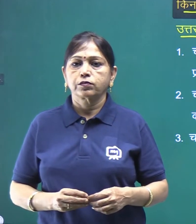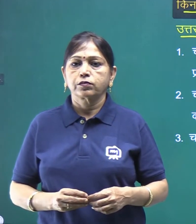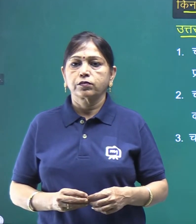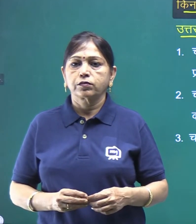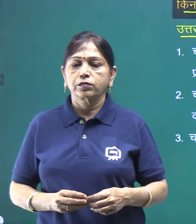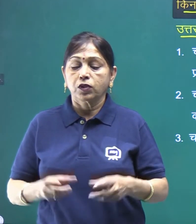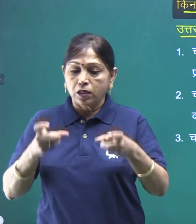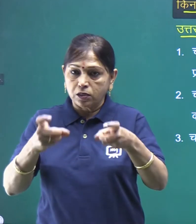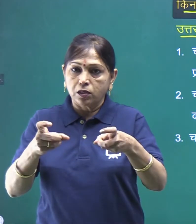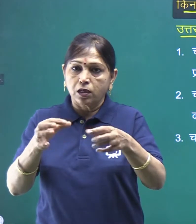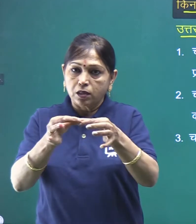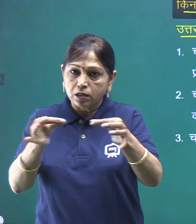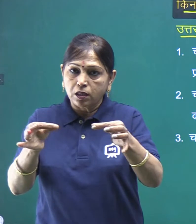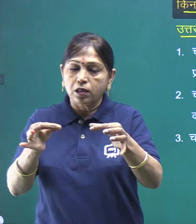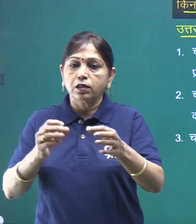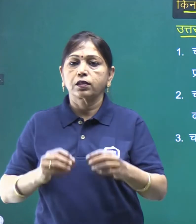चालक तार की